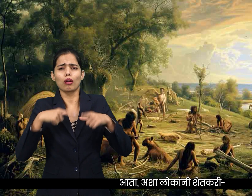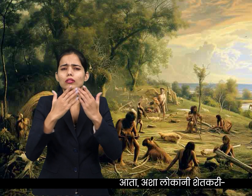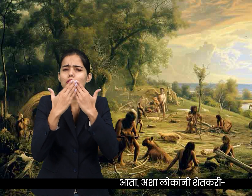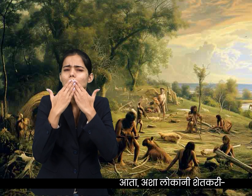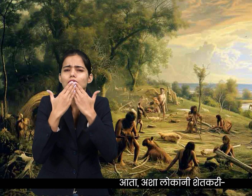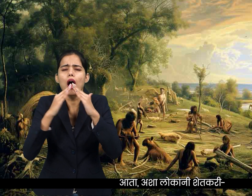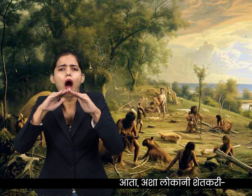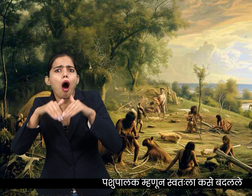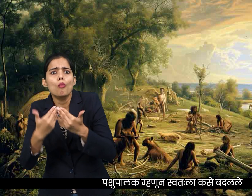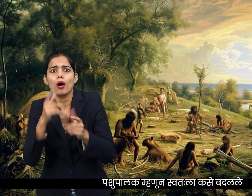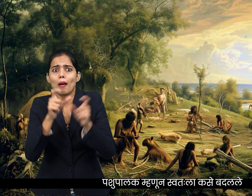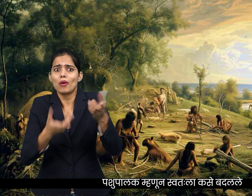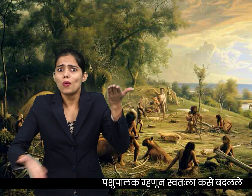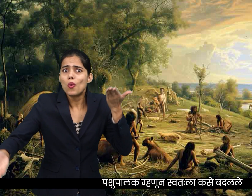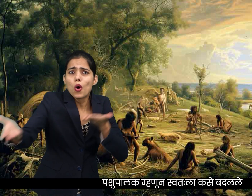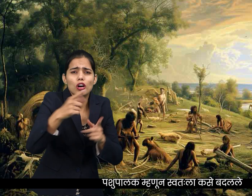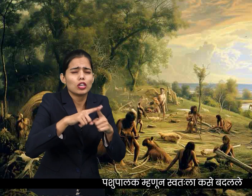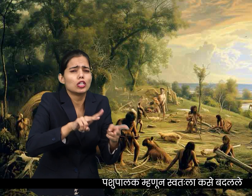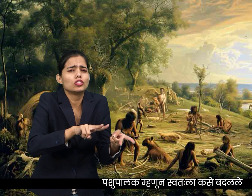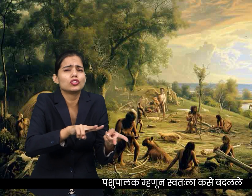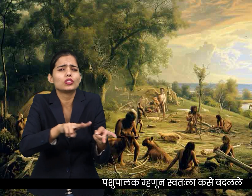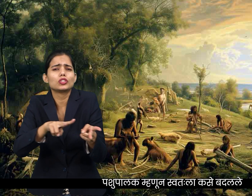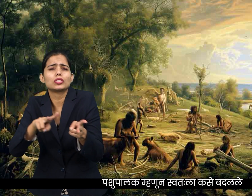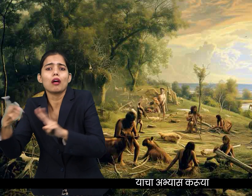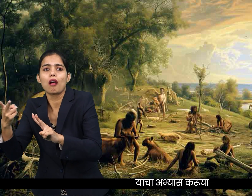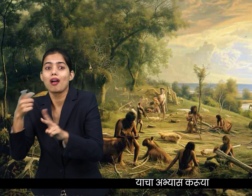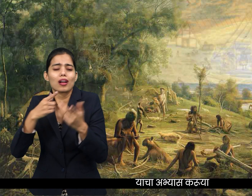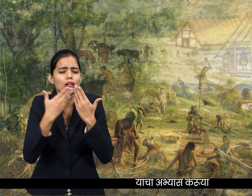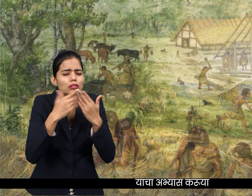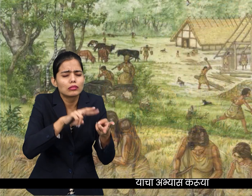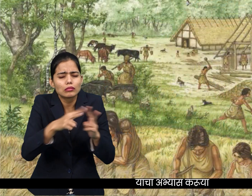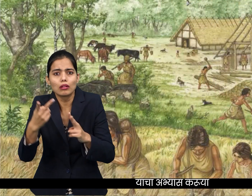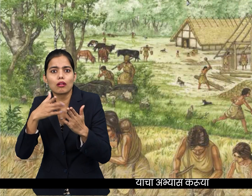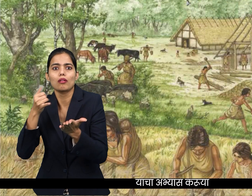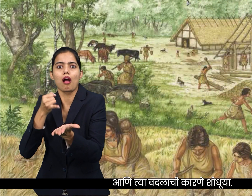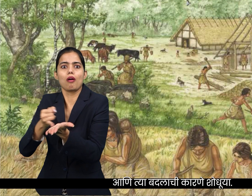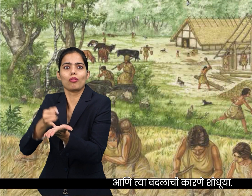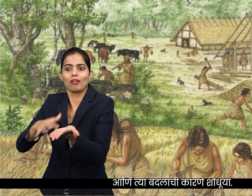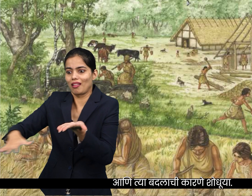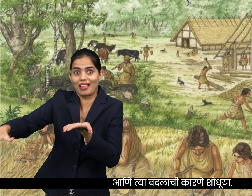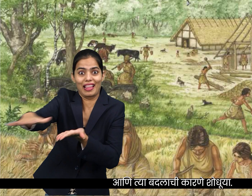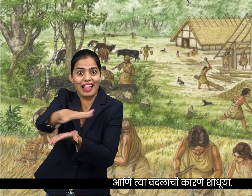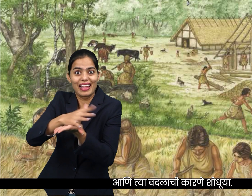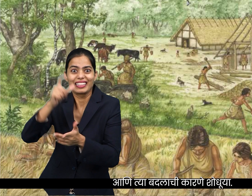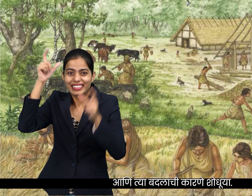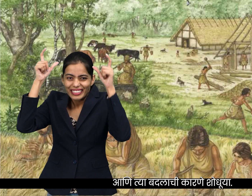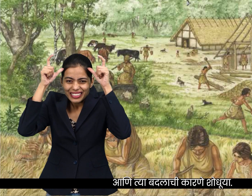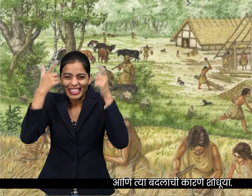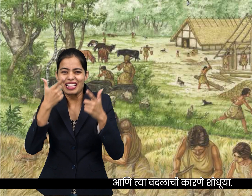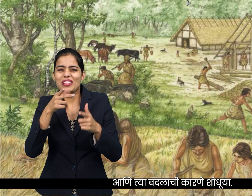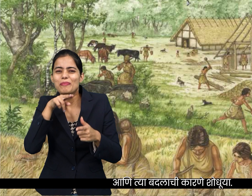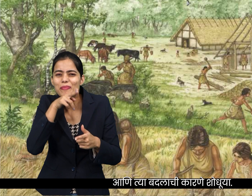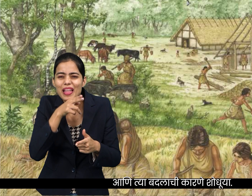आता अशा लोकांनी शेतकरी पशुपालक म्हणून स्वतःला कसे बदलले याचा अभ्यास करूया आणि त्या बदलाची कारणे